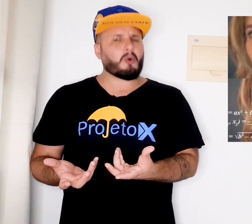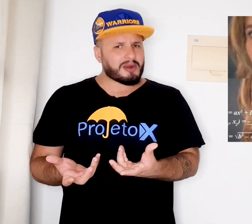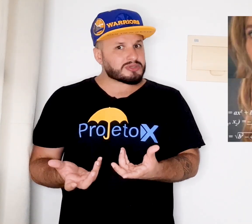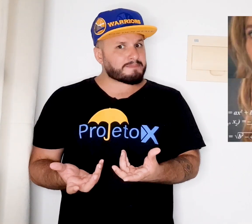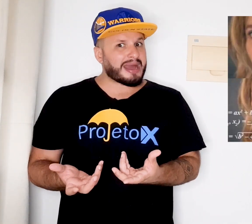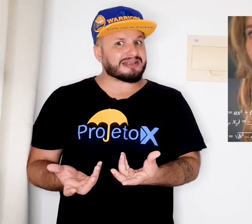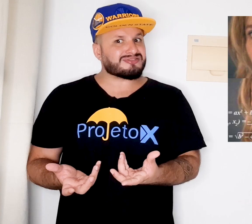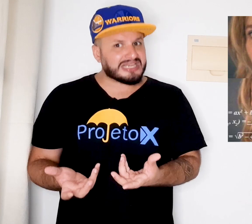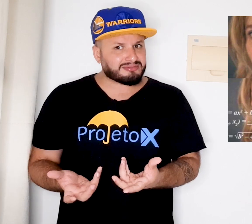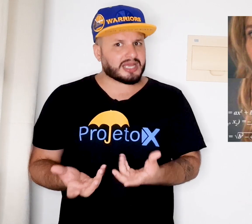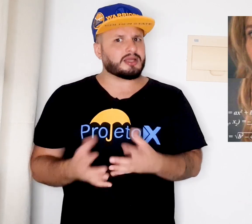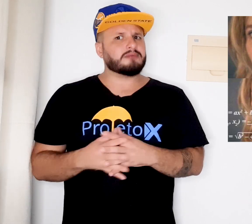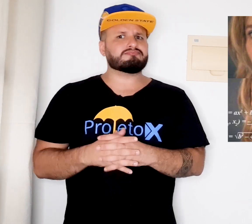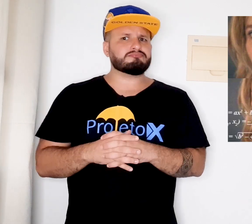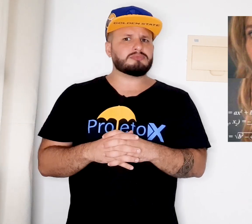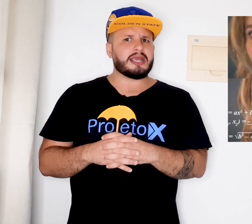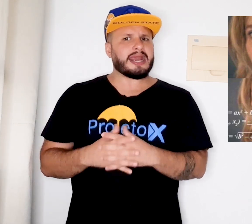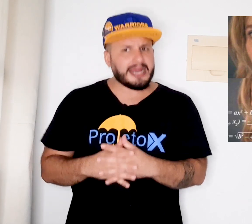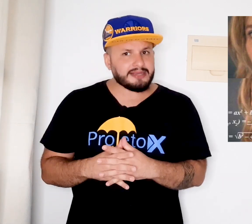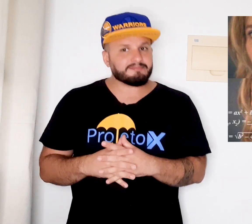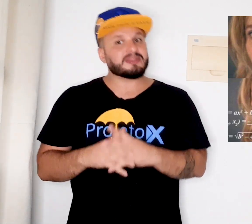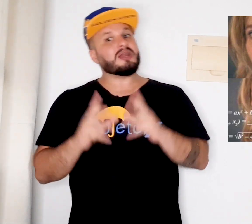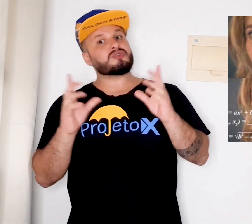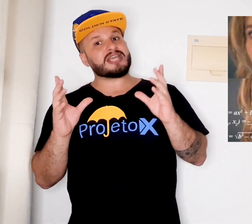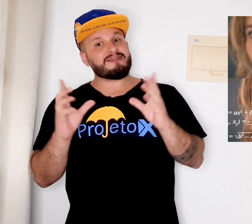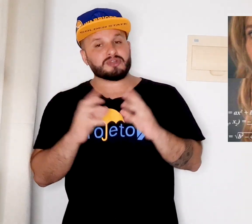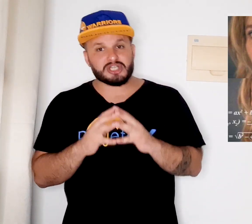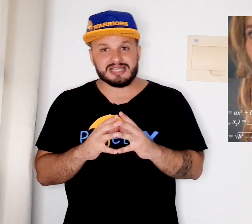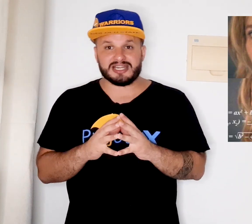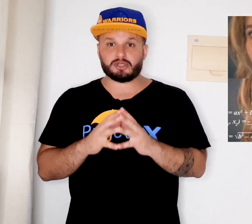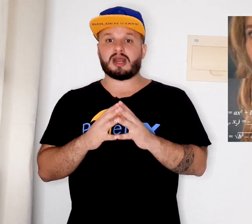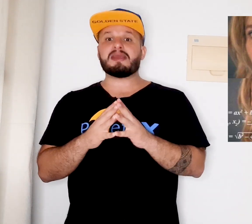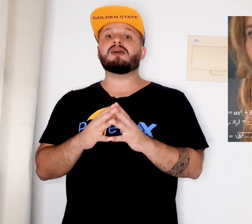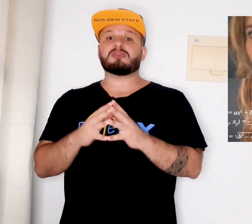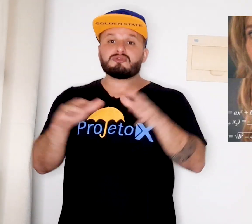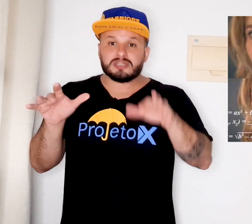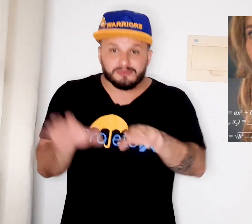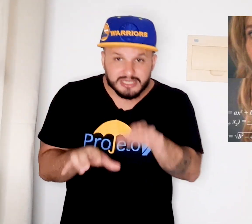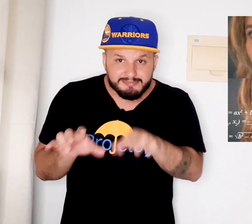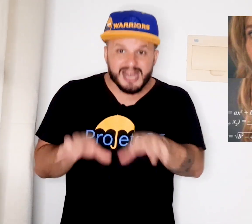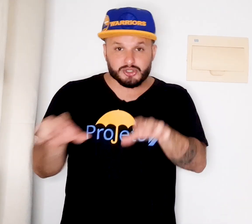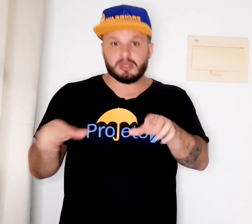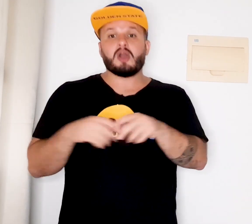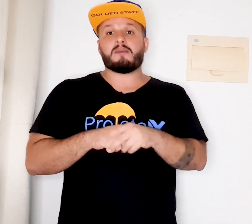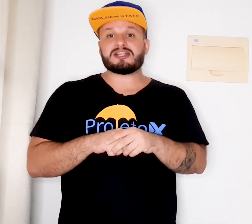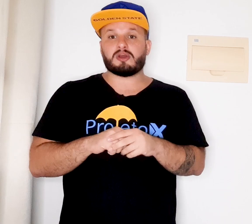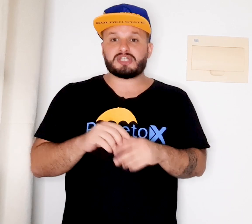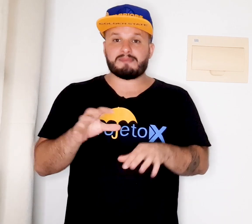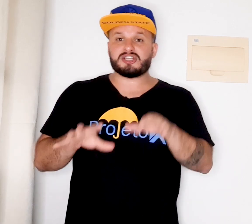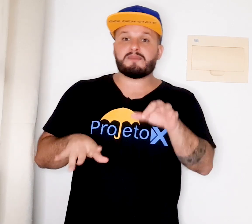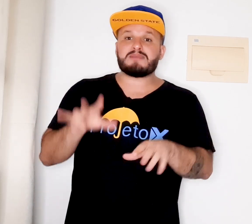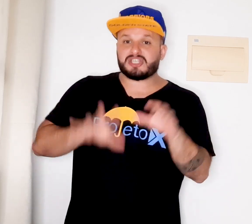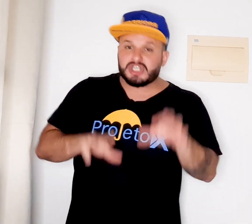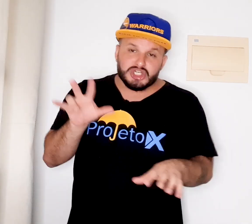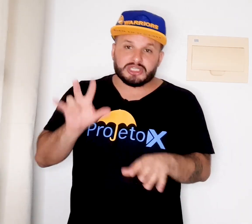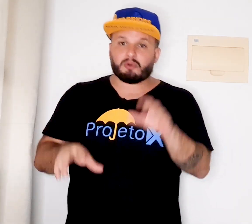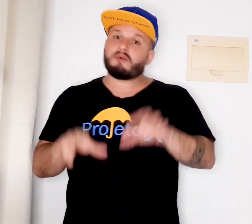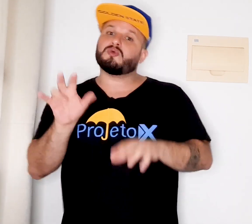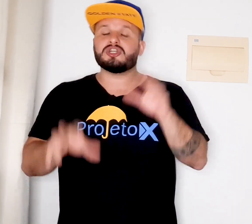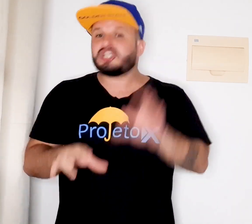coisa parecida? Não sei, vou deixar esse questionamento, né? Os alunos aí embaixo começam a me chamar de petista,